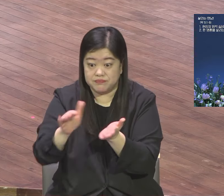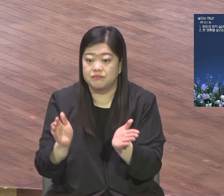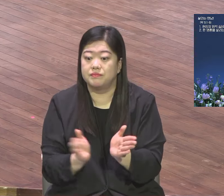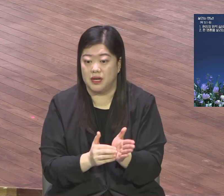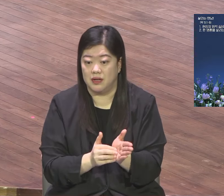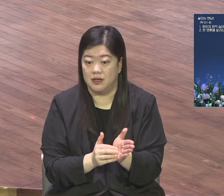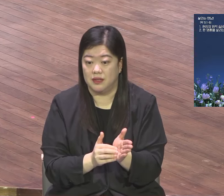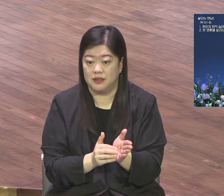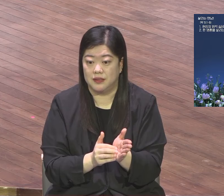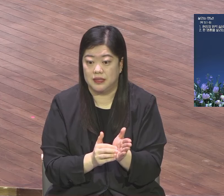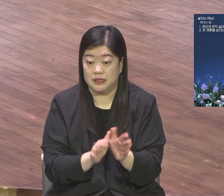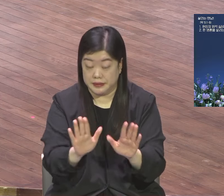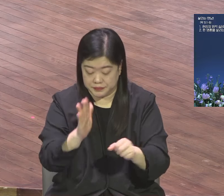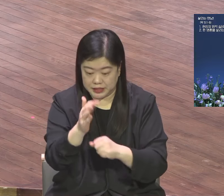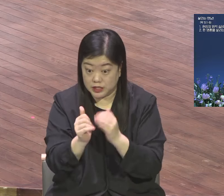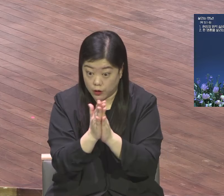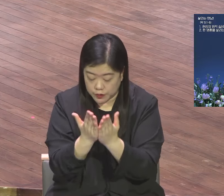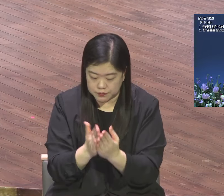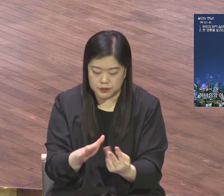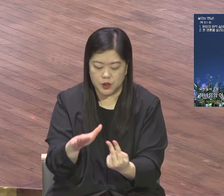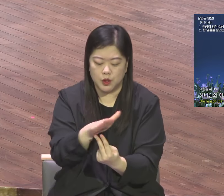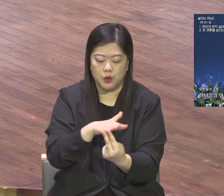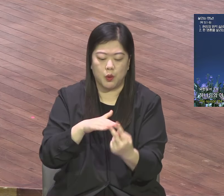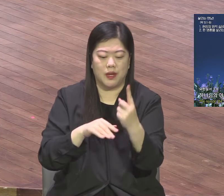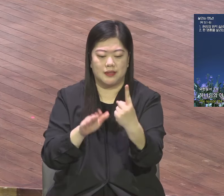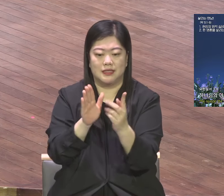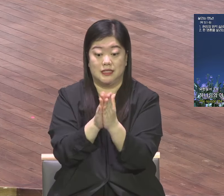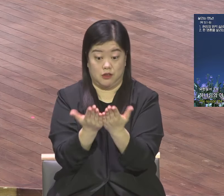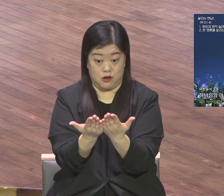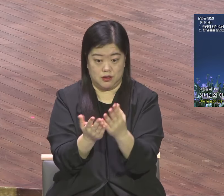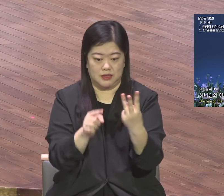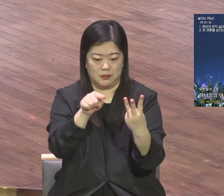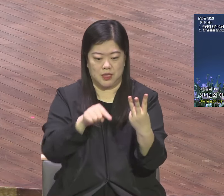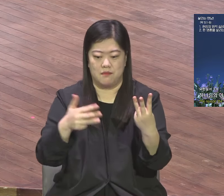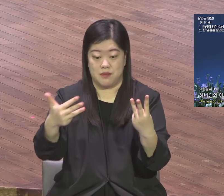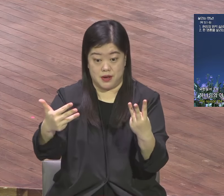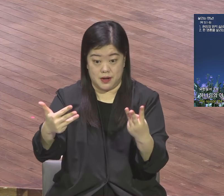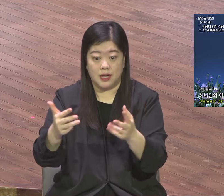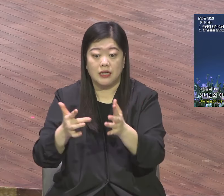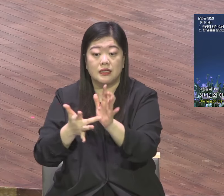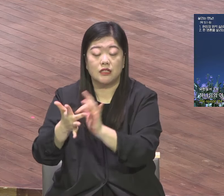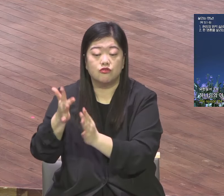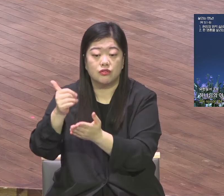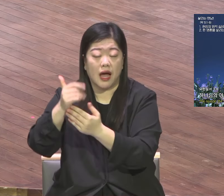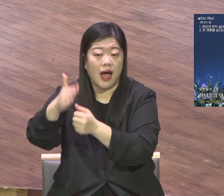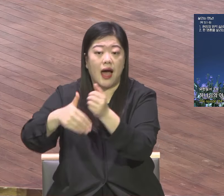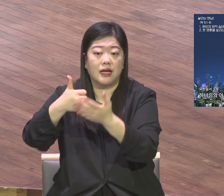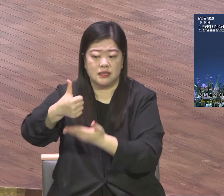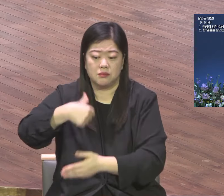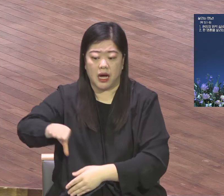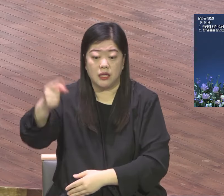쫓아내었어요. 요한일서 3장 8절에 보면 하나님의 아들이 오신 것을 마귀를 멸하러 오셨다 그랬어요.